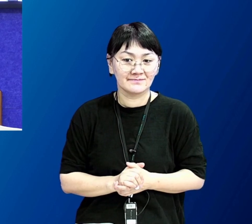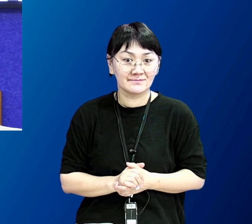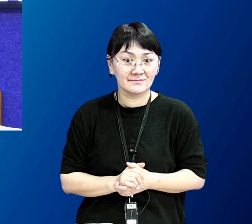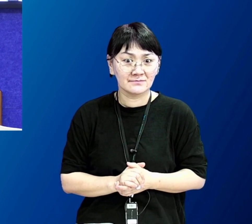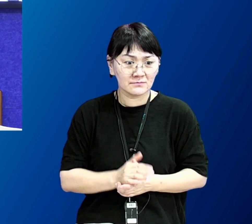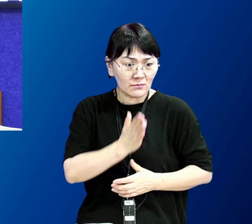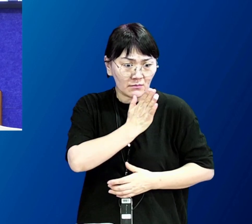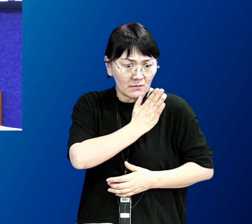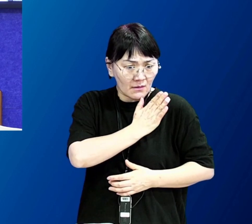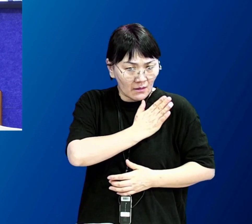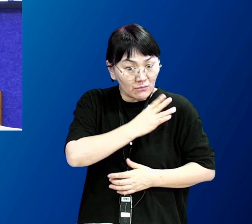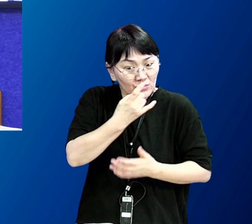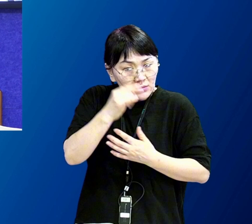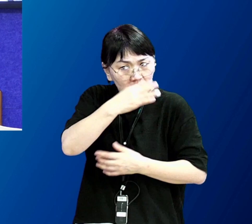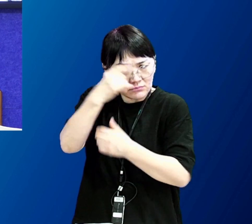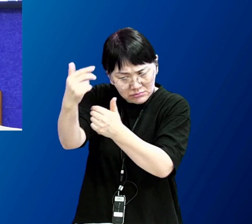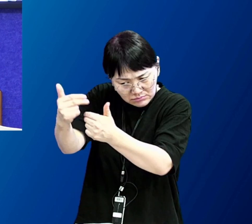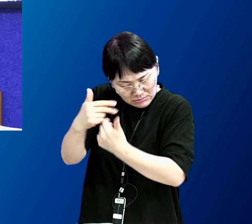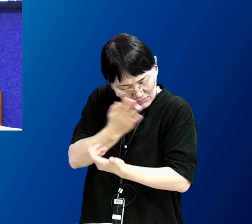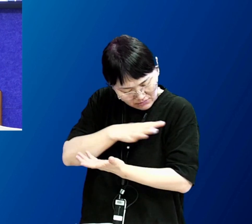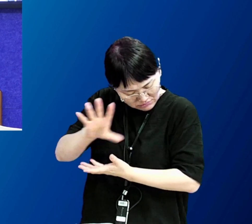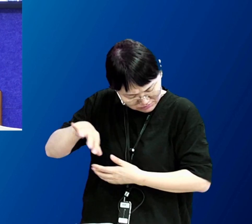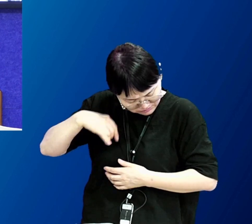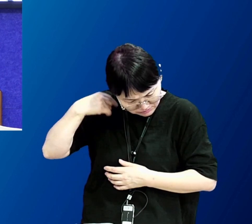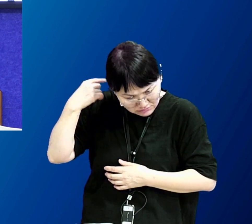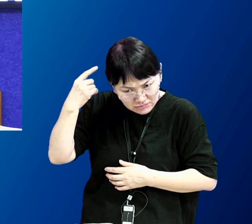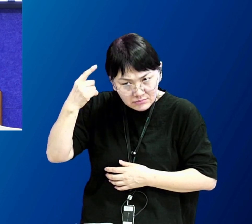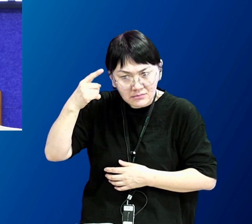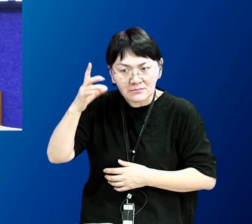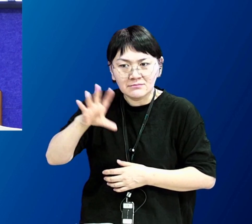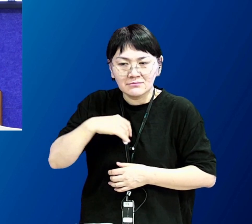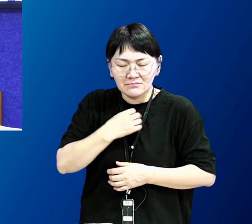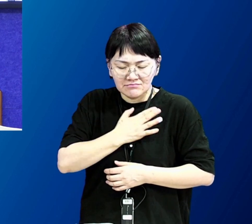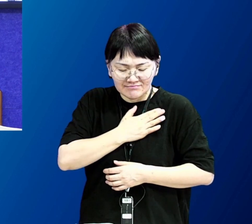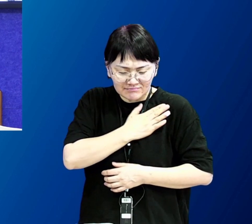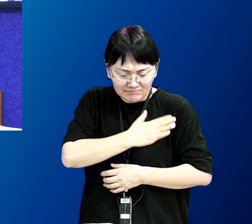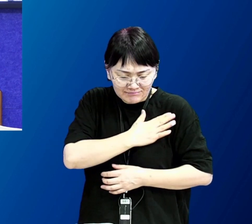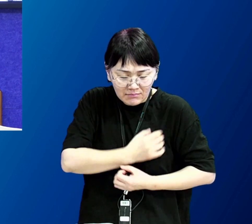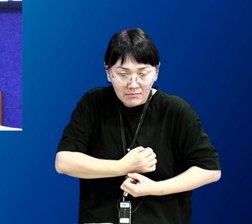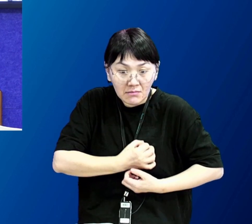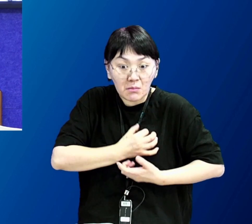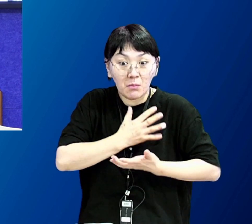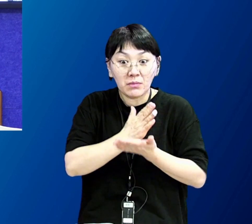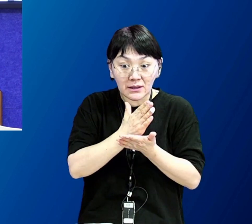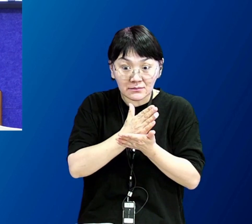Үл тэр хайрыг бодохлээр эзнийг хайрлах сэтгэл та бүхэн төрж гэнэ үү?